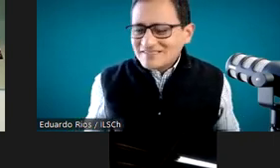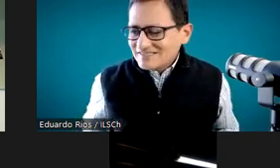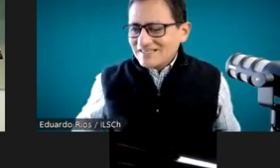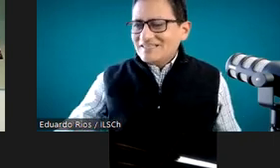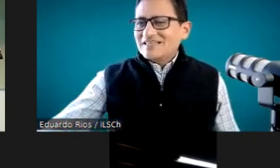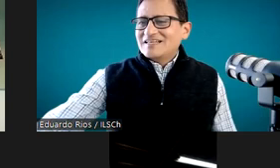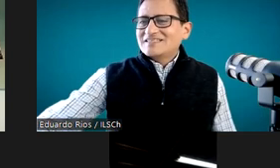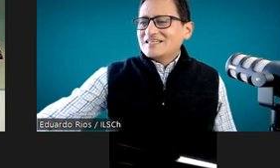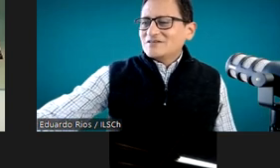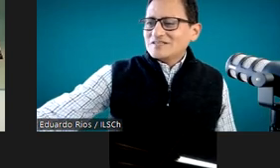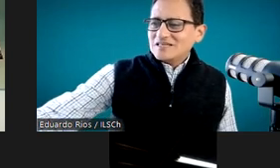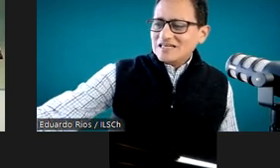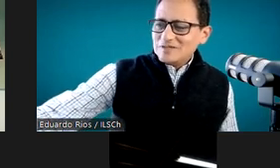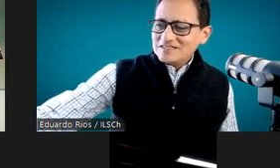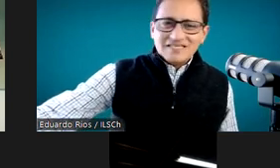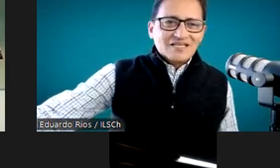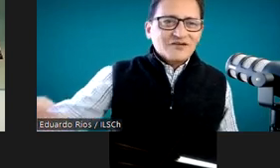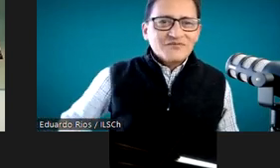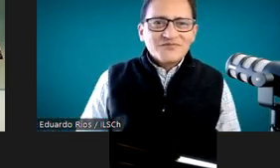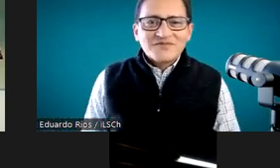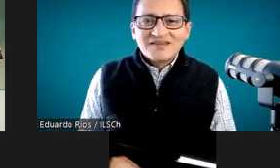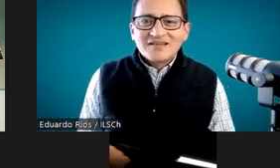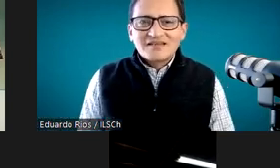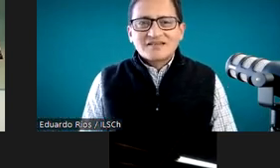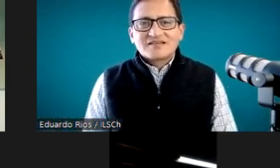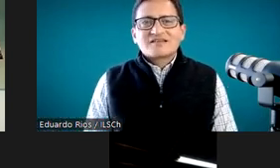¿Alguien más antes de iniciar entonces el aprendizaje de hoy?